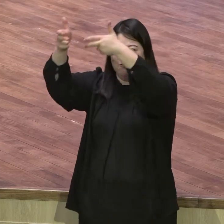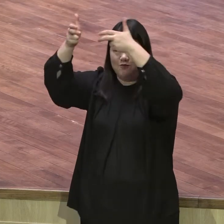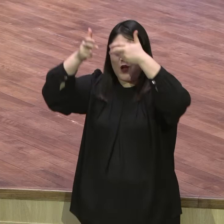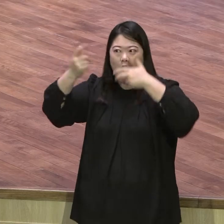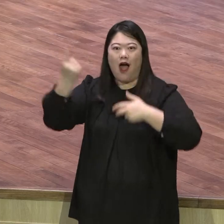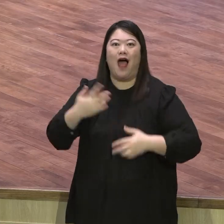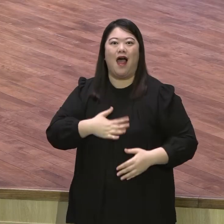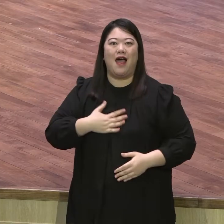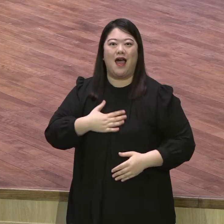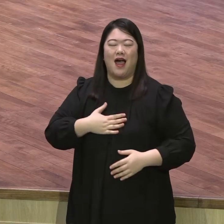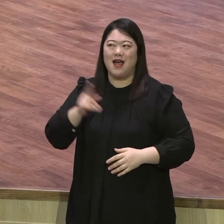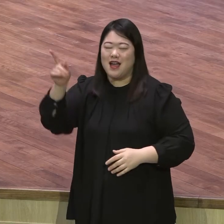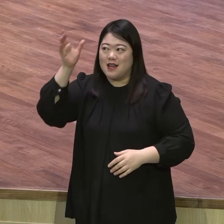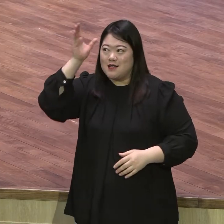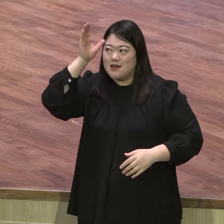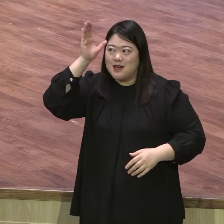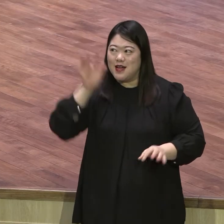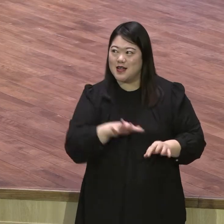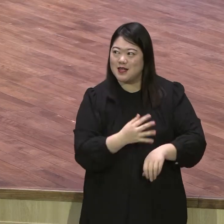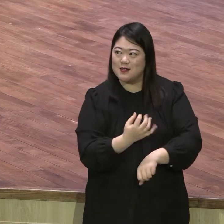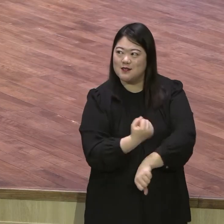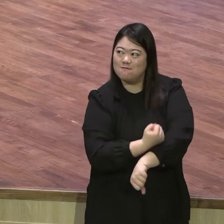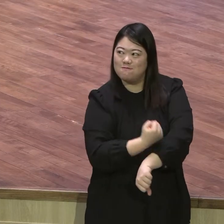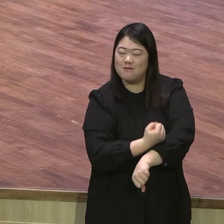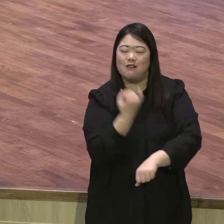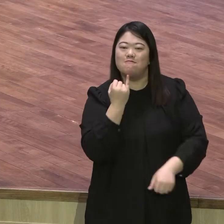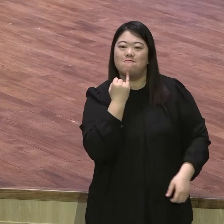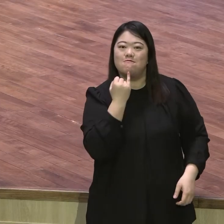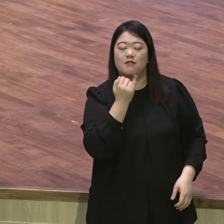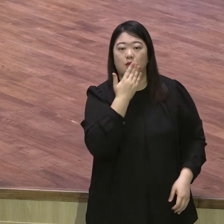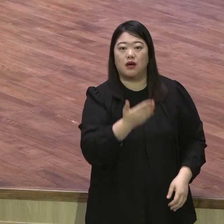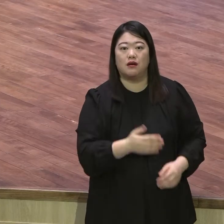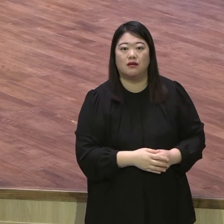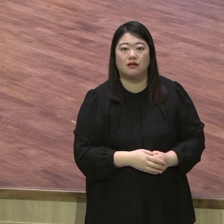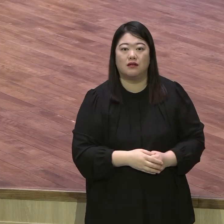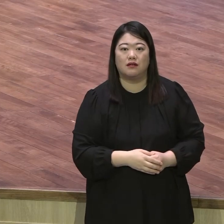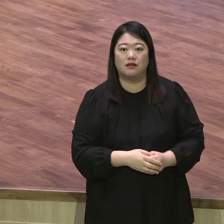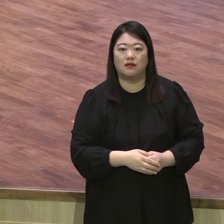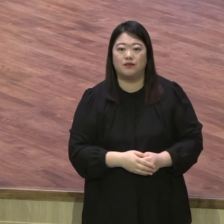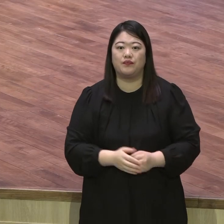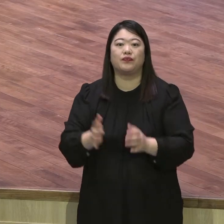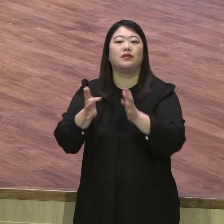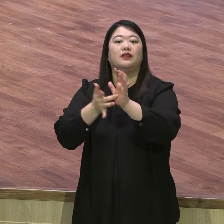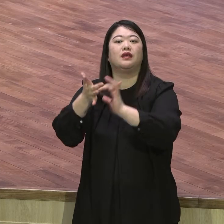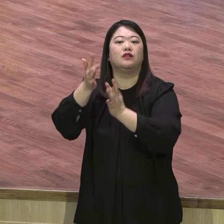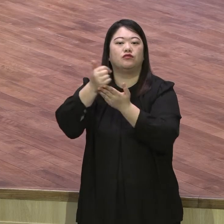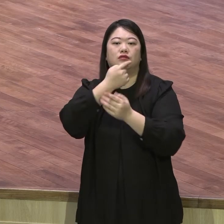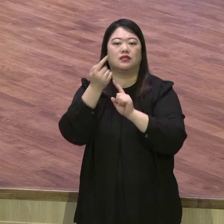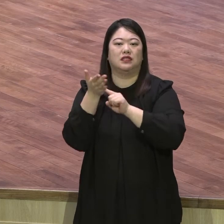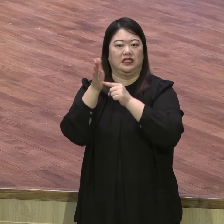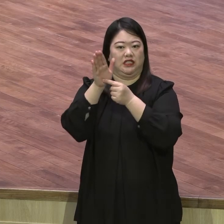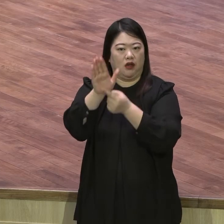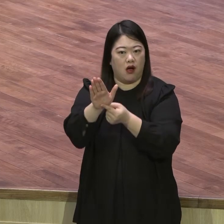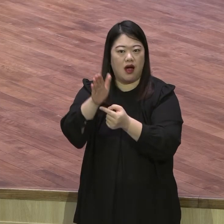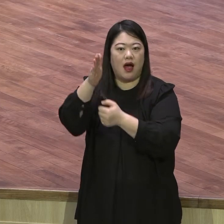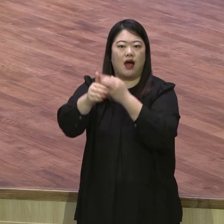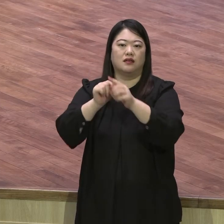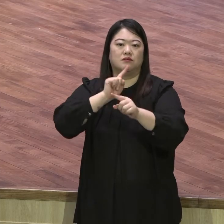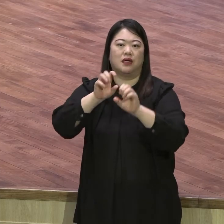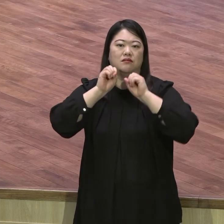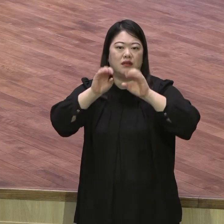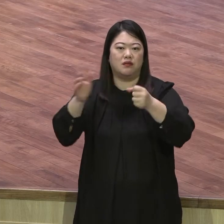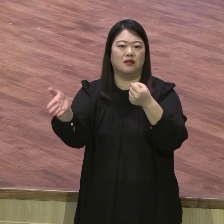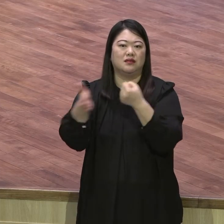사도 요한은 계시록 20장 4절에서 예수를 증언함과 하나님의 말씀 때문에 목베임을 당한